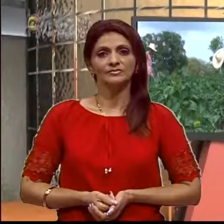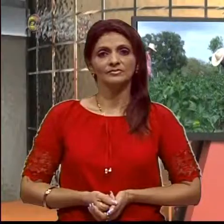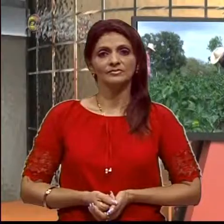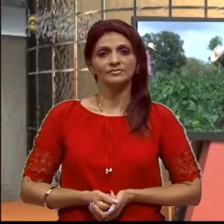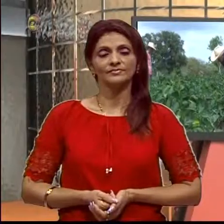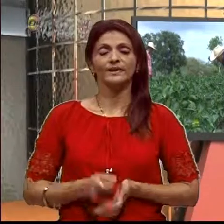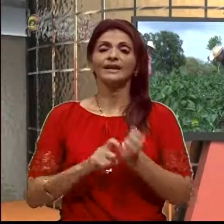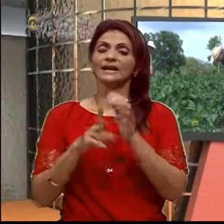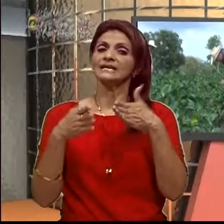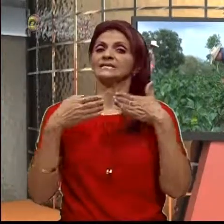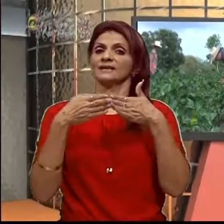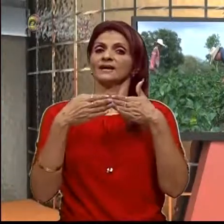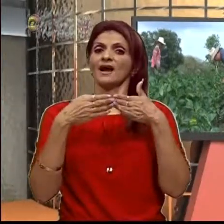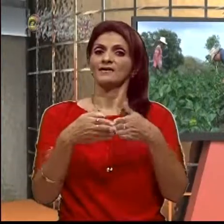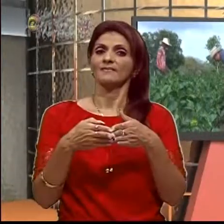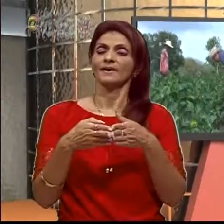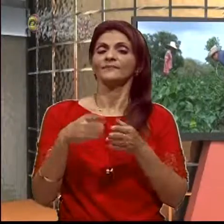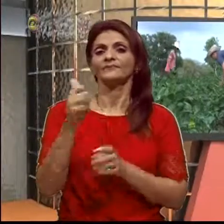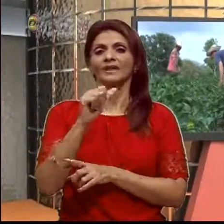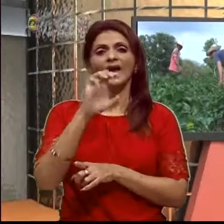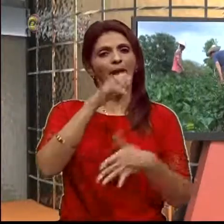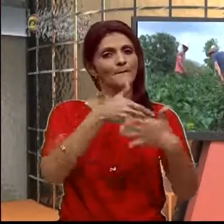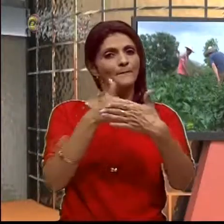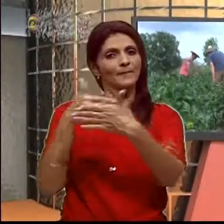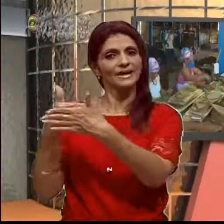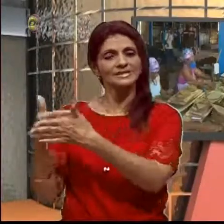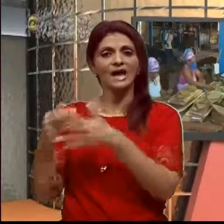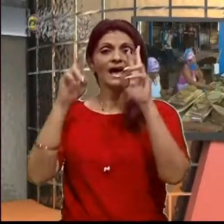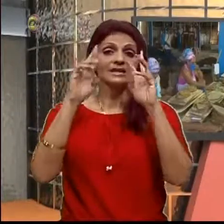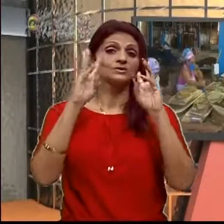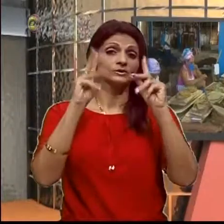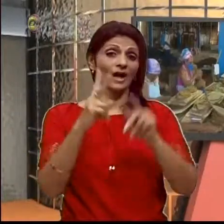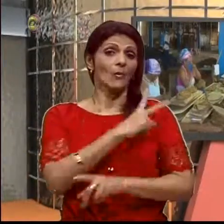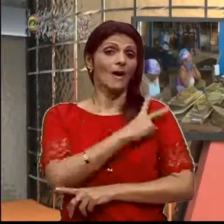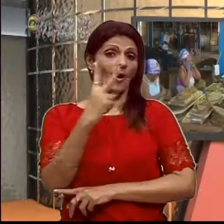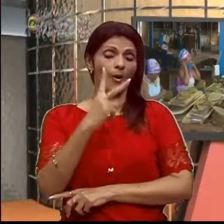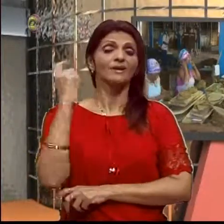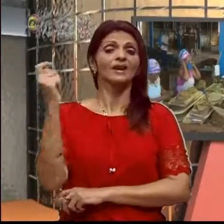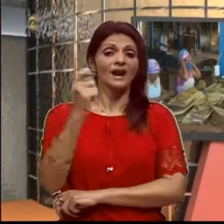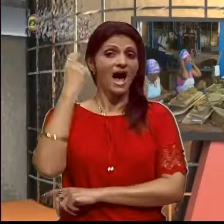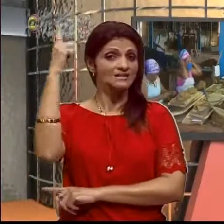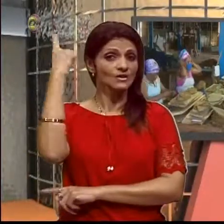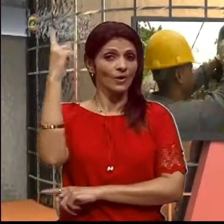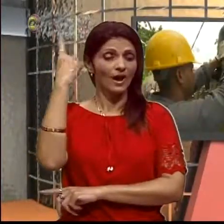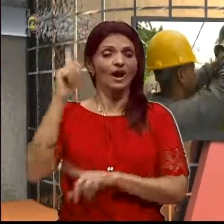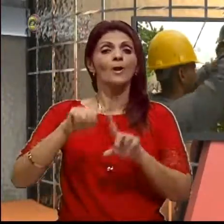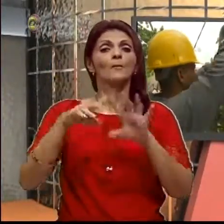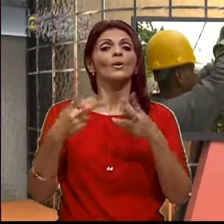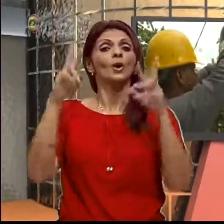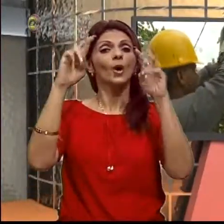En Granma, unas 10 empresas resultaron vanguardia nacional por sus resultados